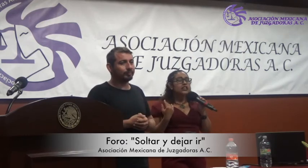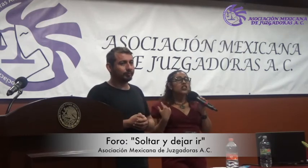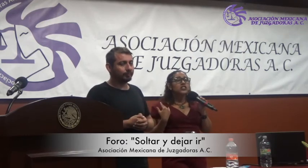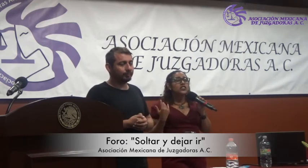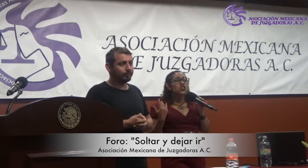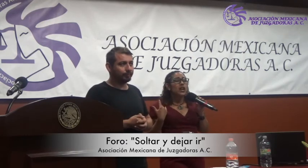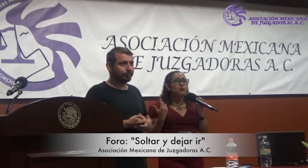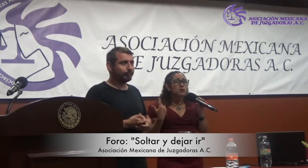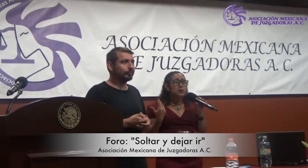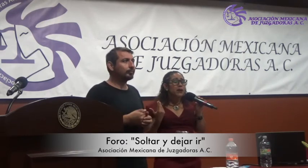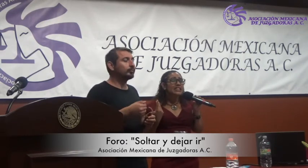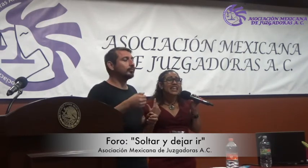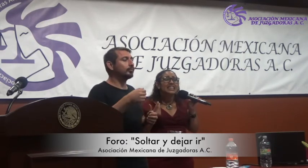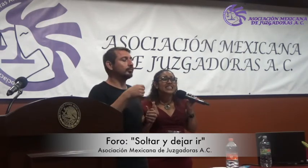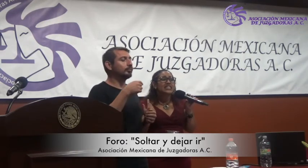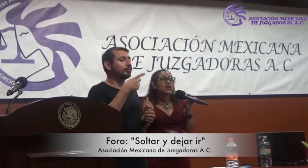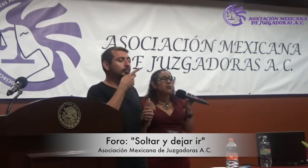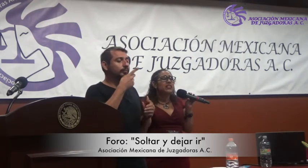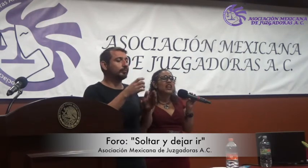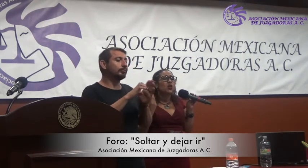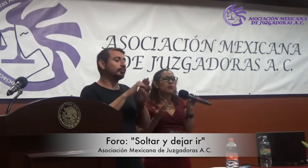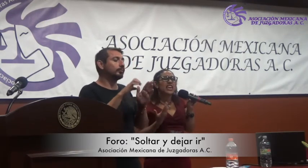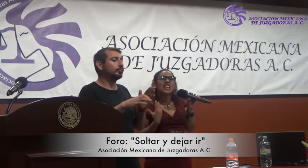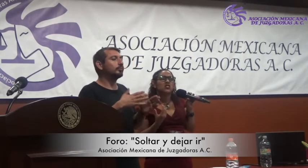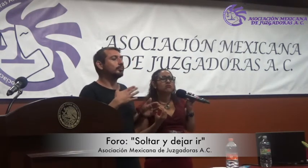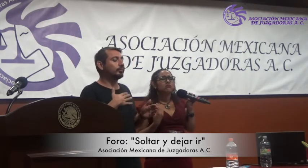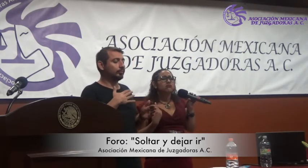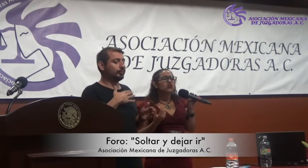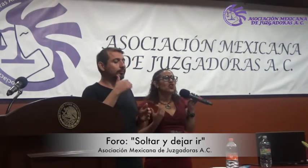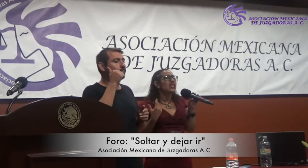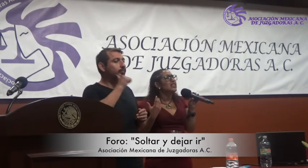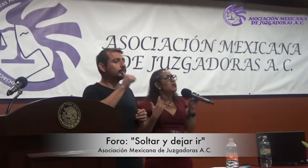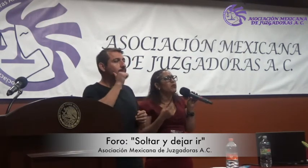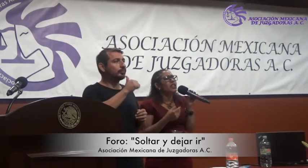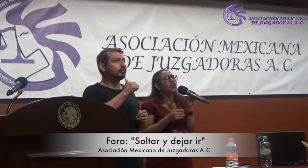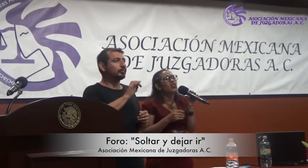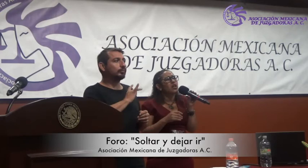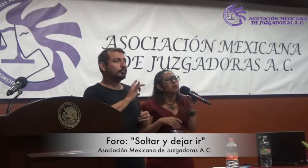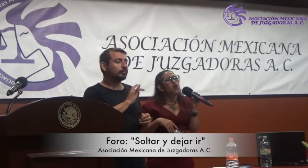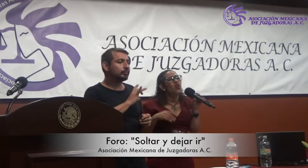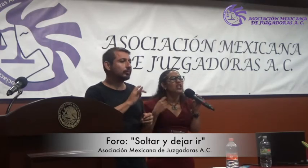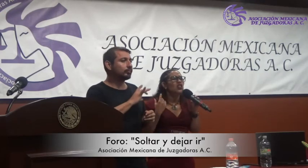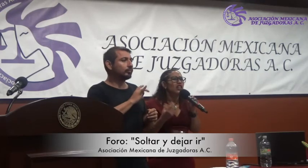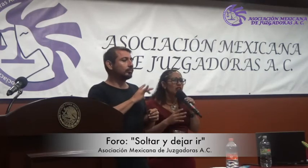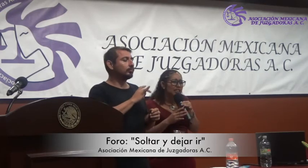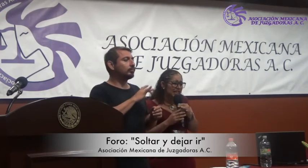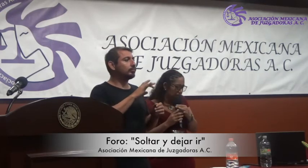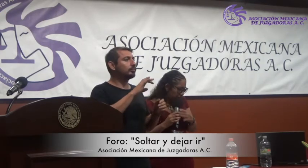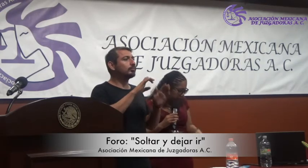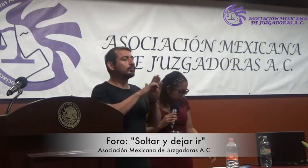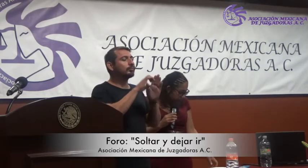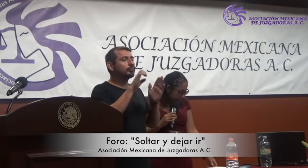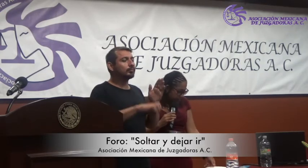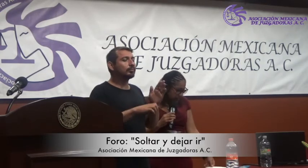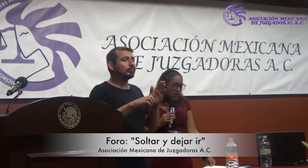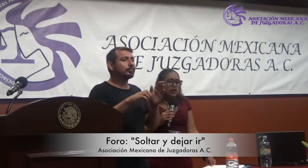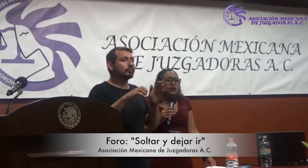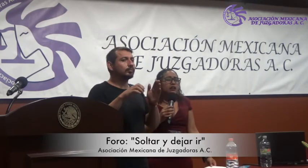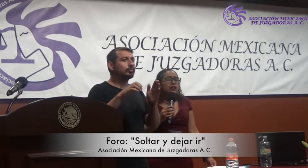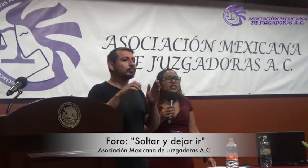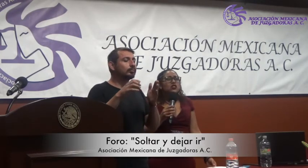Y entonces lo que a mí me pasa es que siempre tengo miedo. Todo el tiempo tengo temor y no quiero hacer